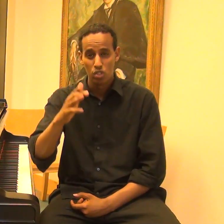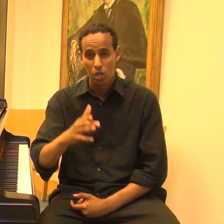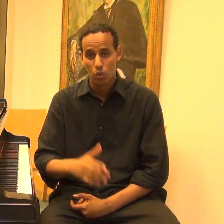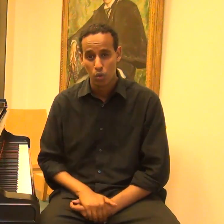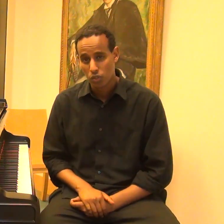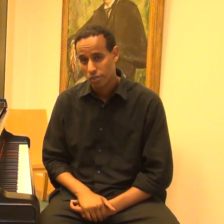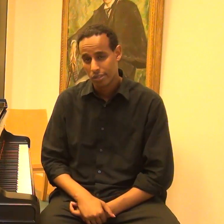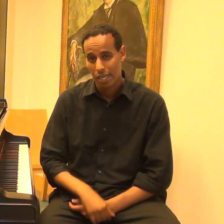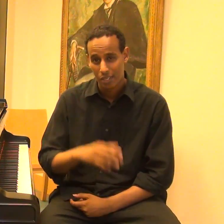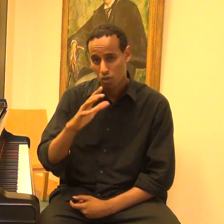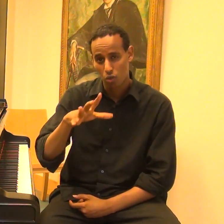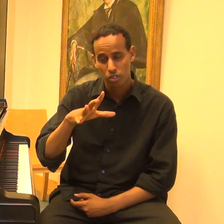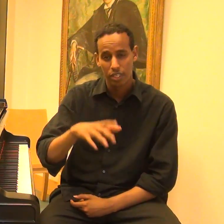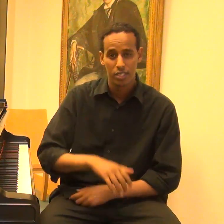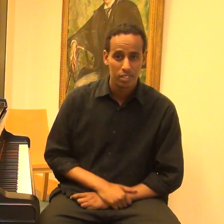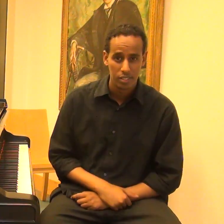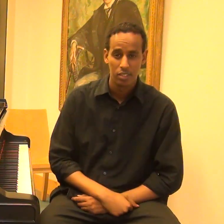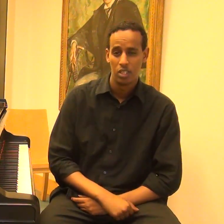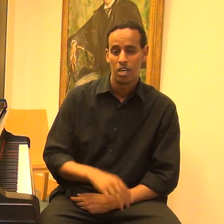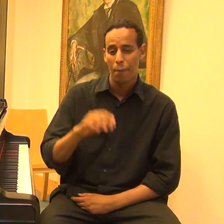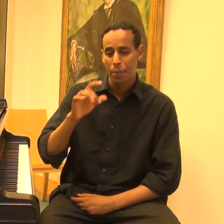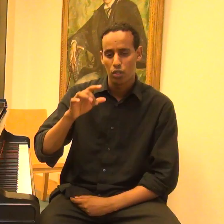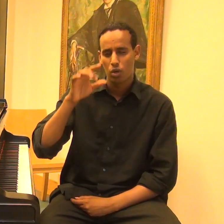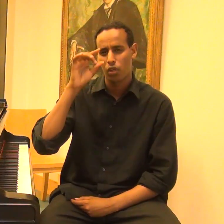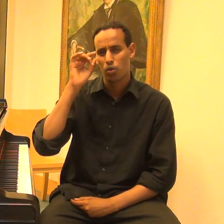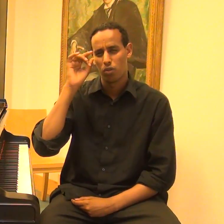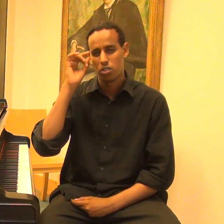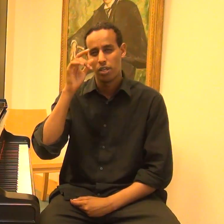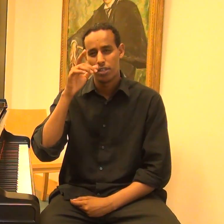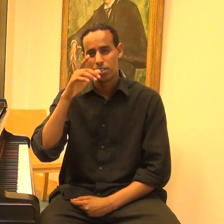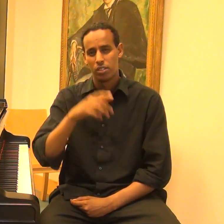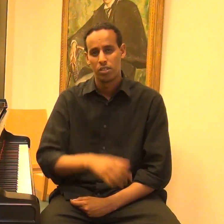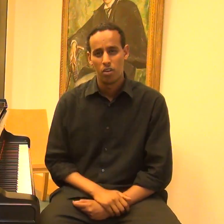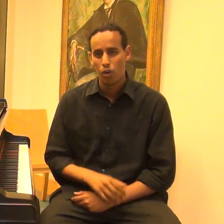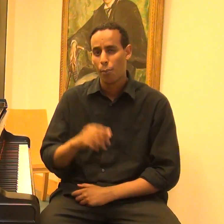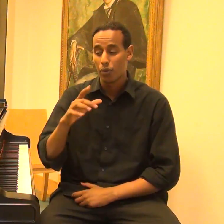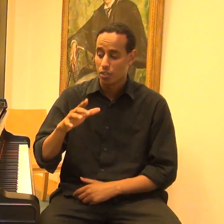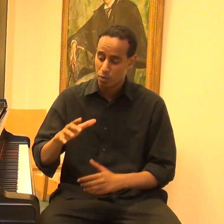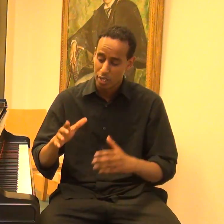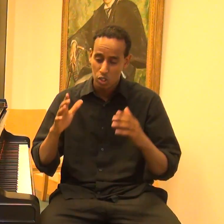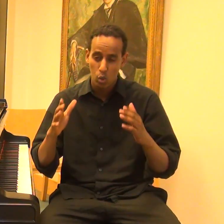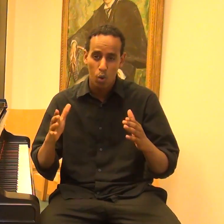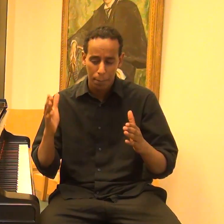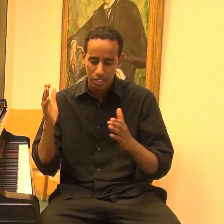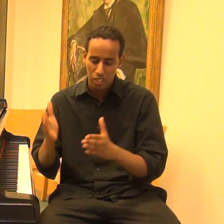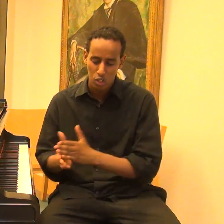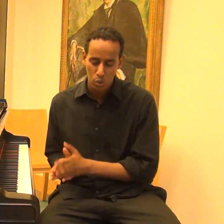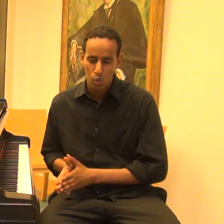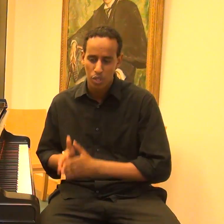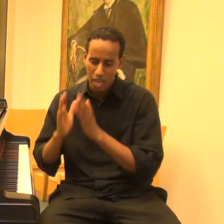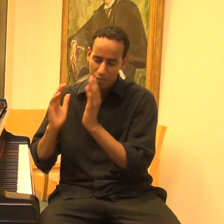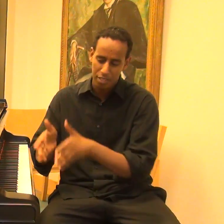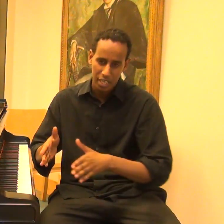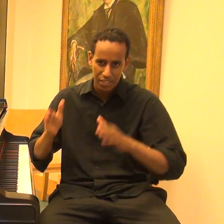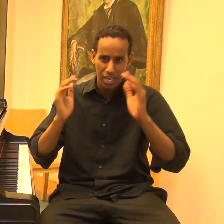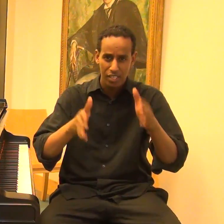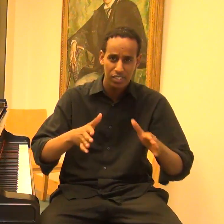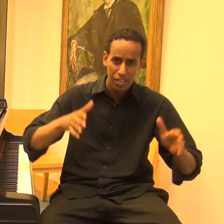saludo aoo dees No importa D Eres paes de Africa de Asia de